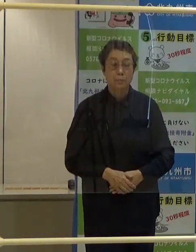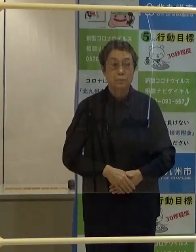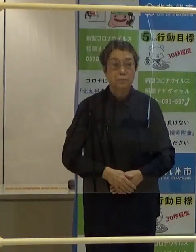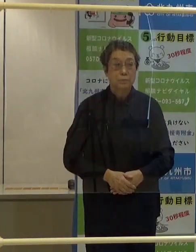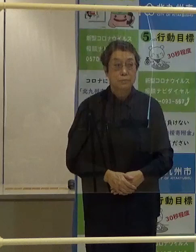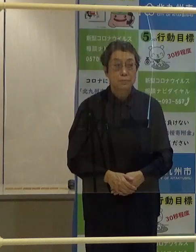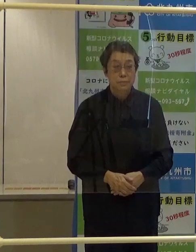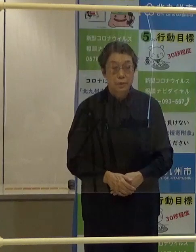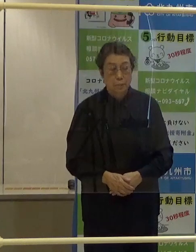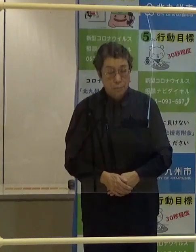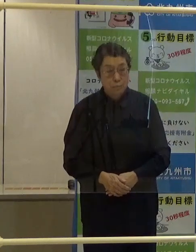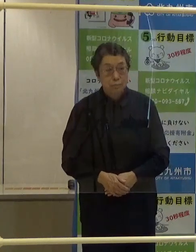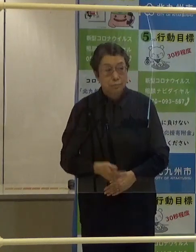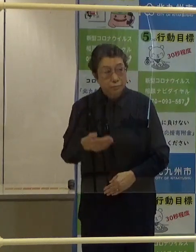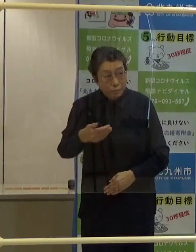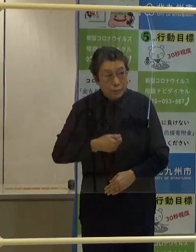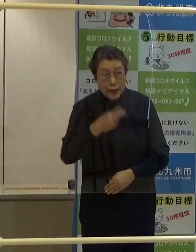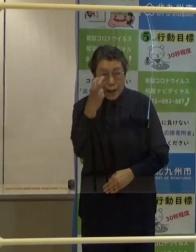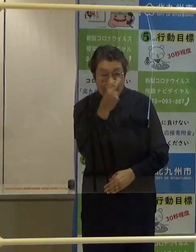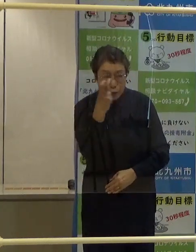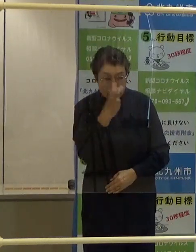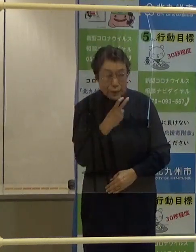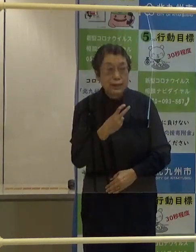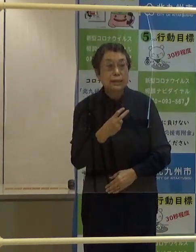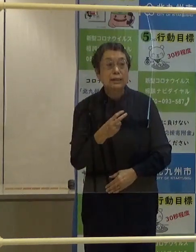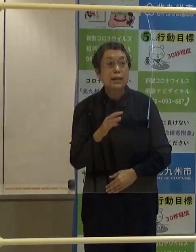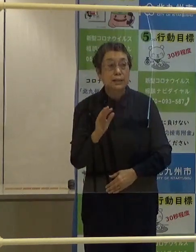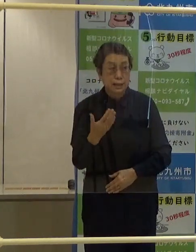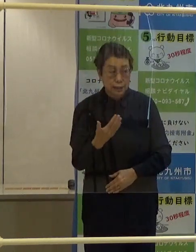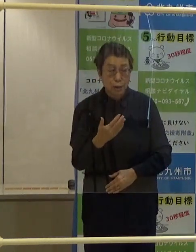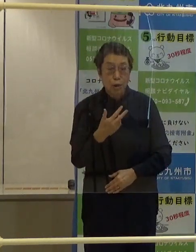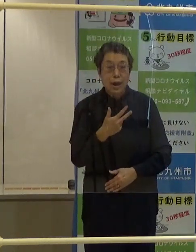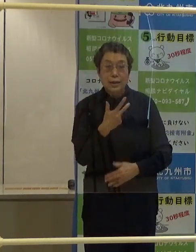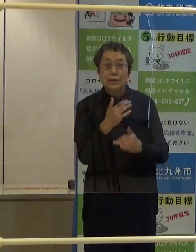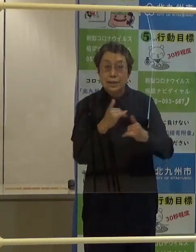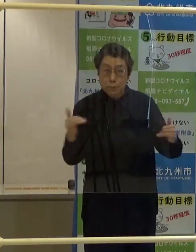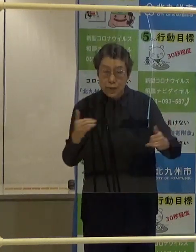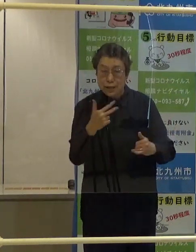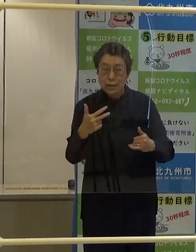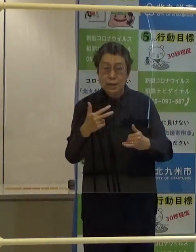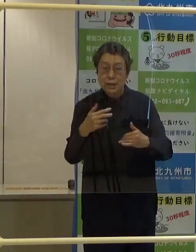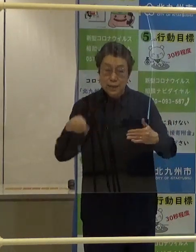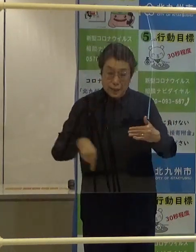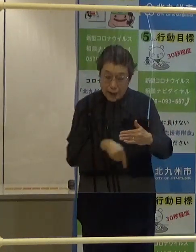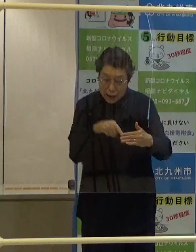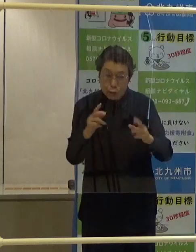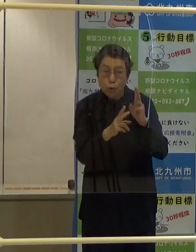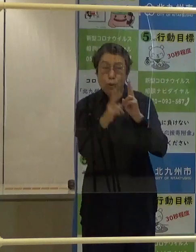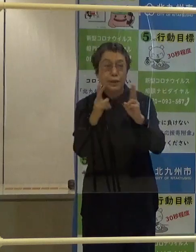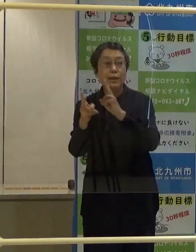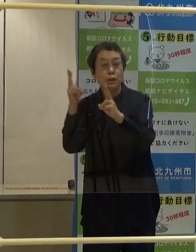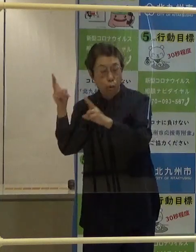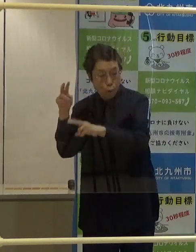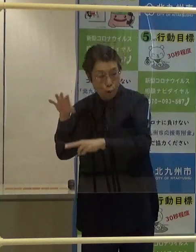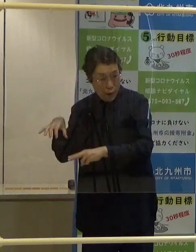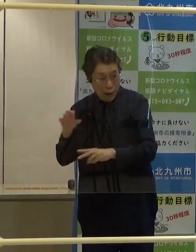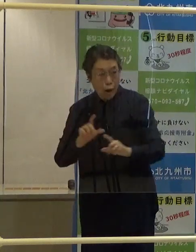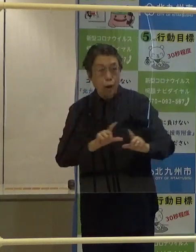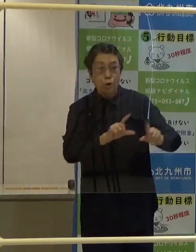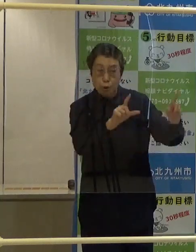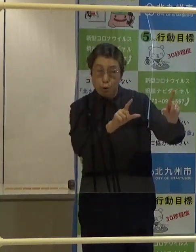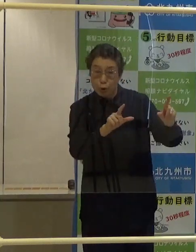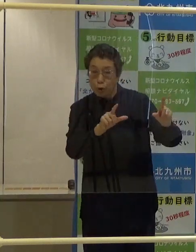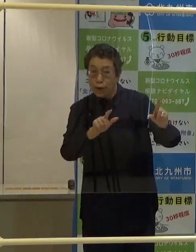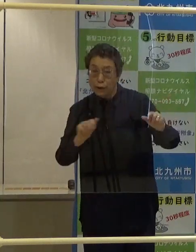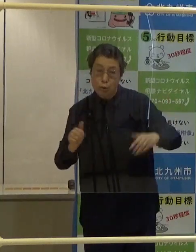実は確認なんですけれども、市民あるいはその市内の企業に対して、東京への出張あるいは観光、